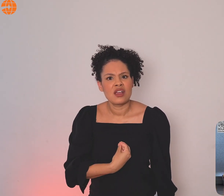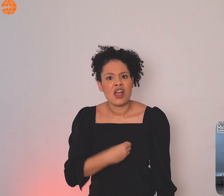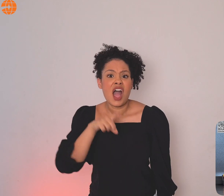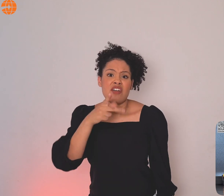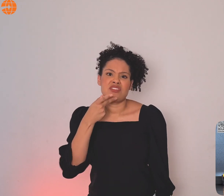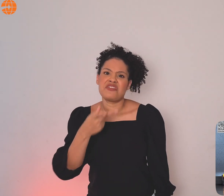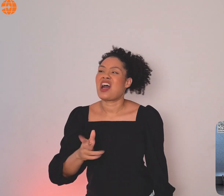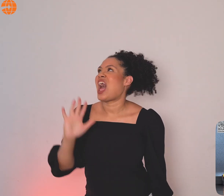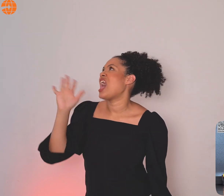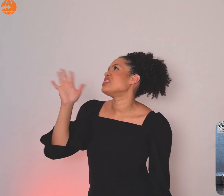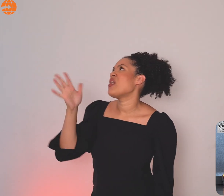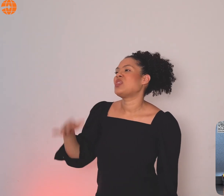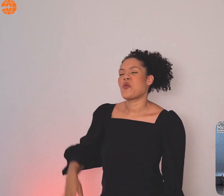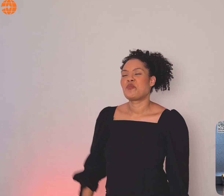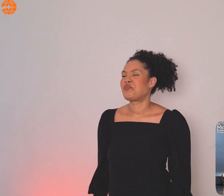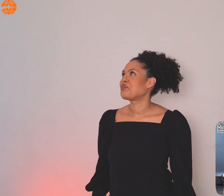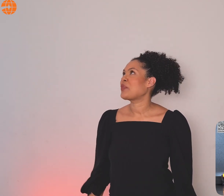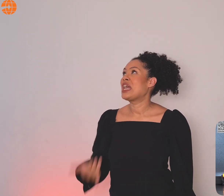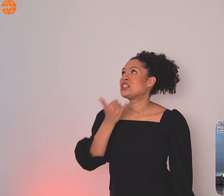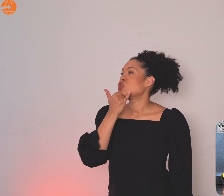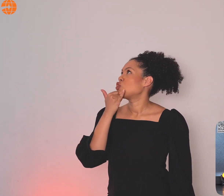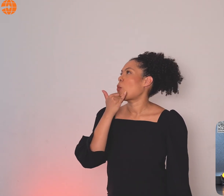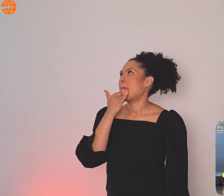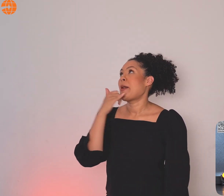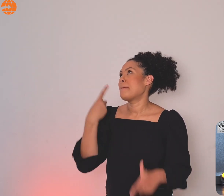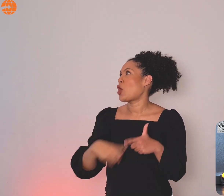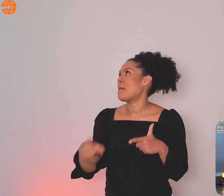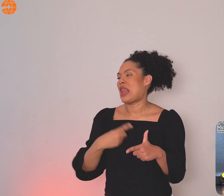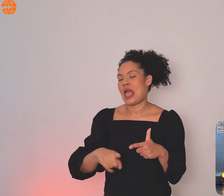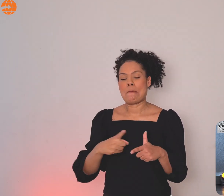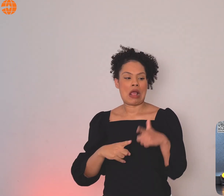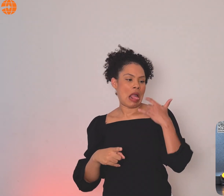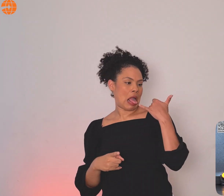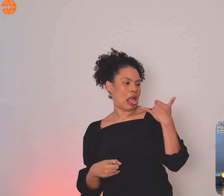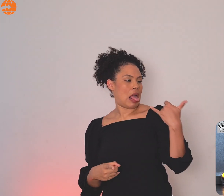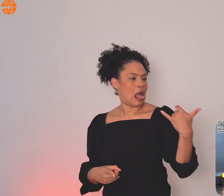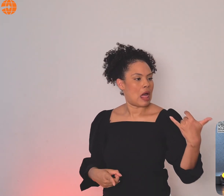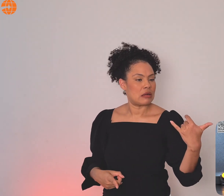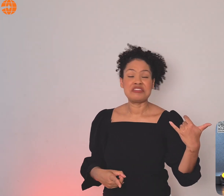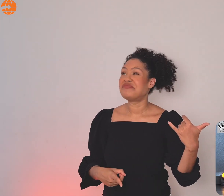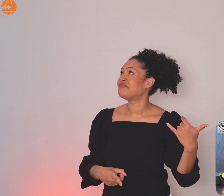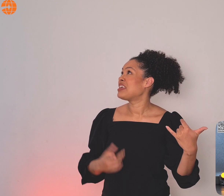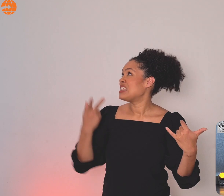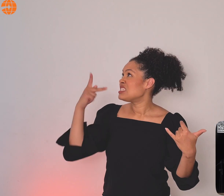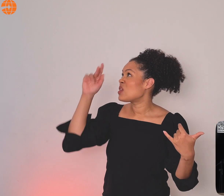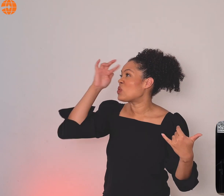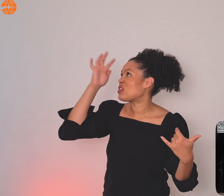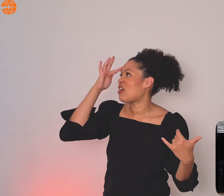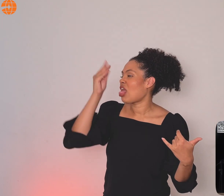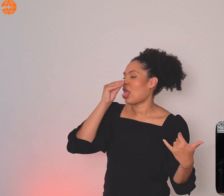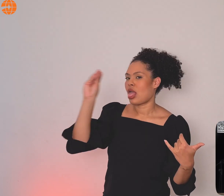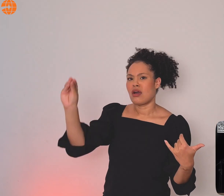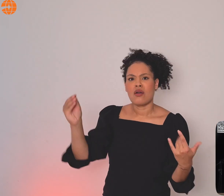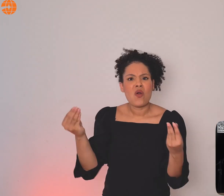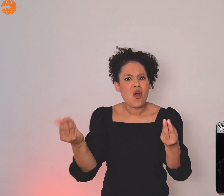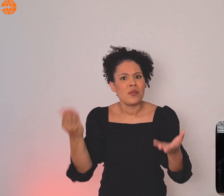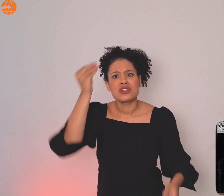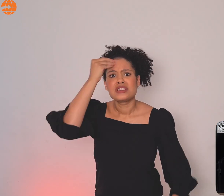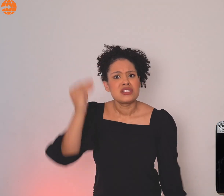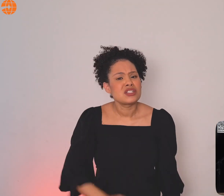Você não pode fazer isso. Você não pode entregar os pontos. Seria desconfiar de